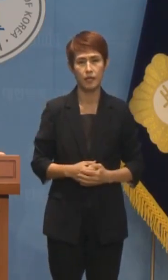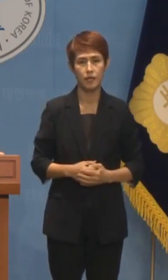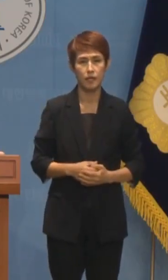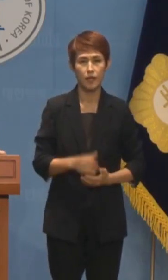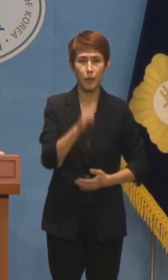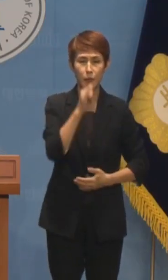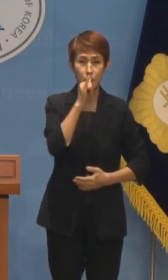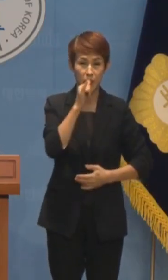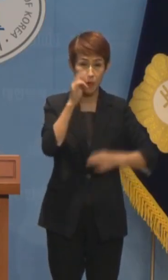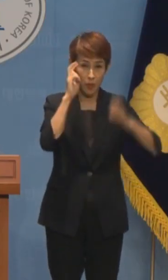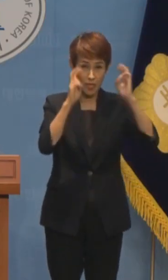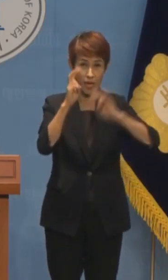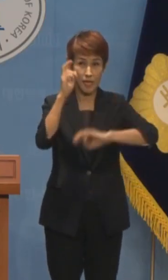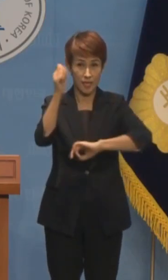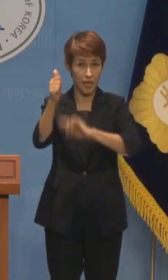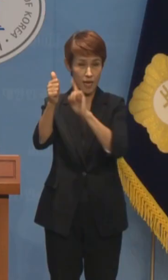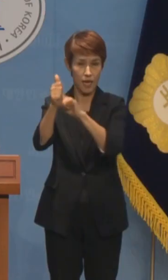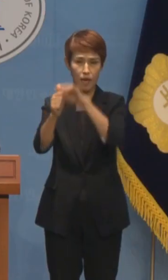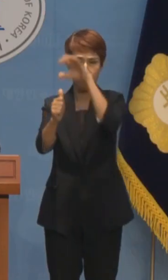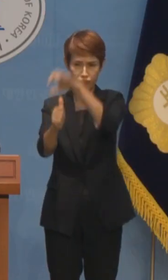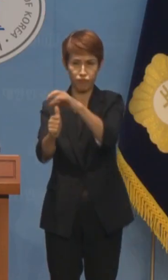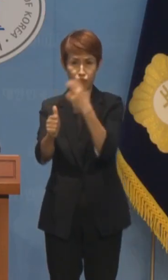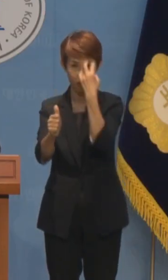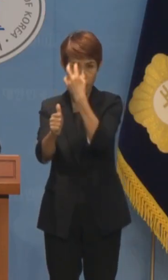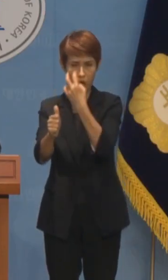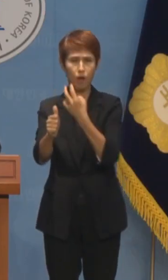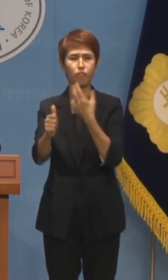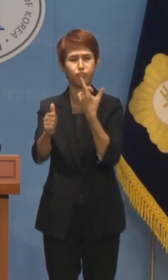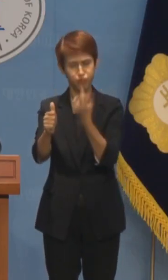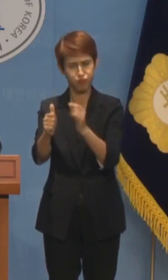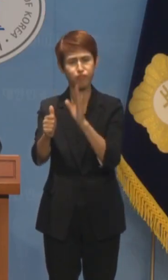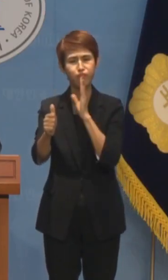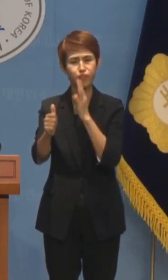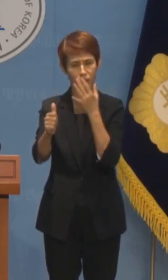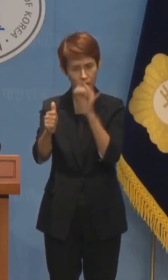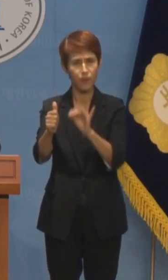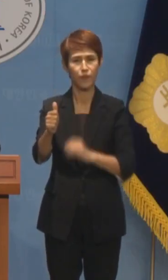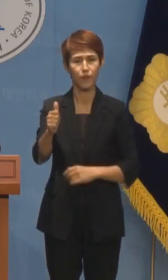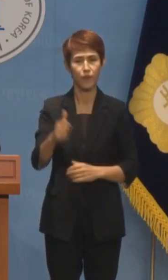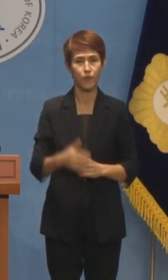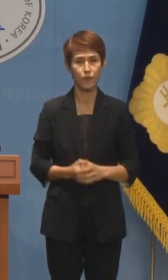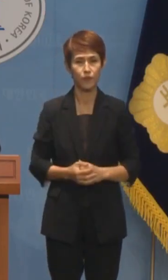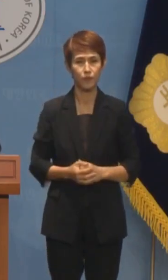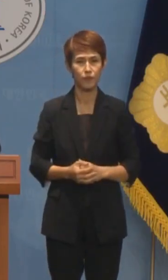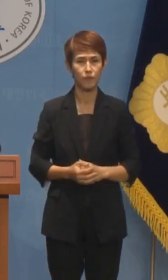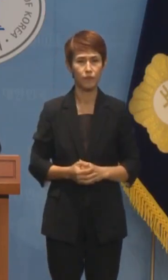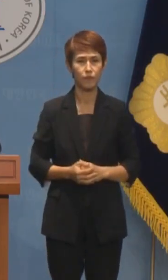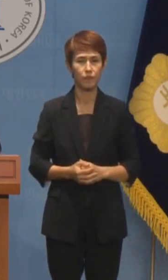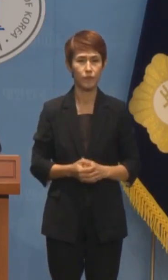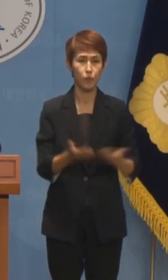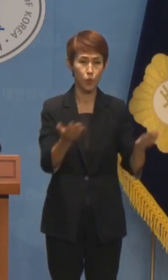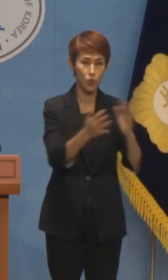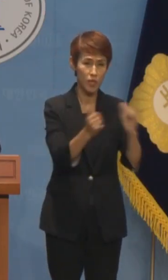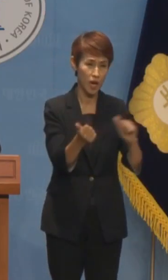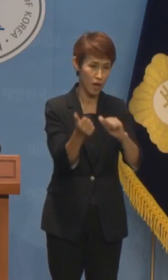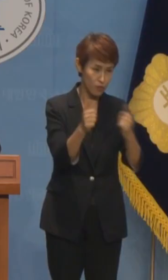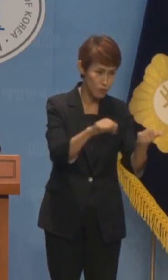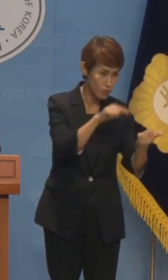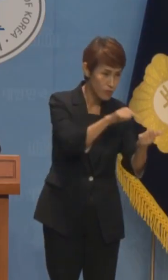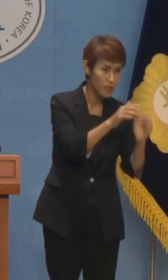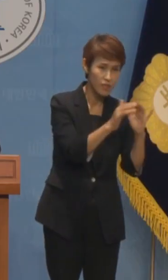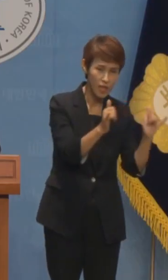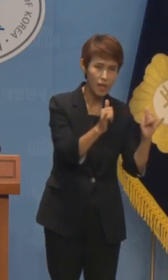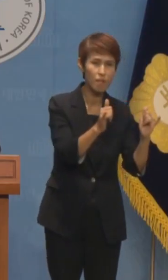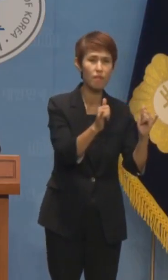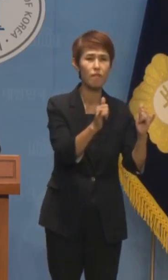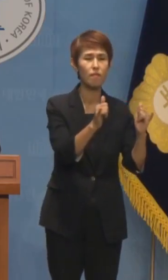아리셀 박 대표가 구속 수사를 받는 것은 당연한 결과입니다. 고 김영균 노동자의 사례에서 배웠듯